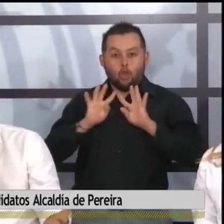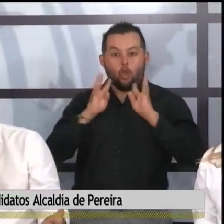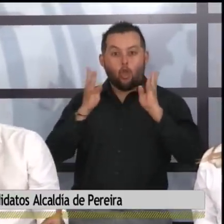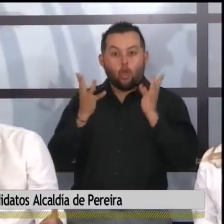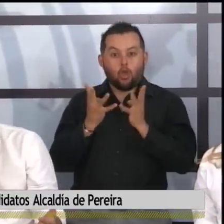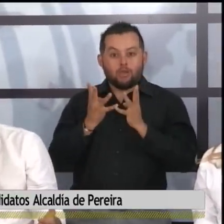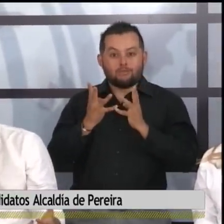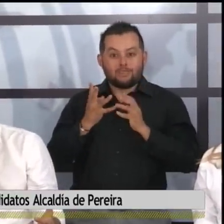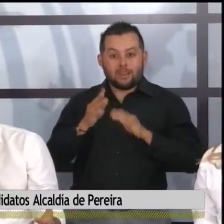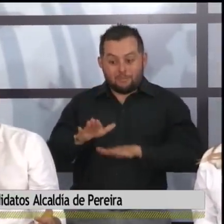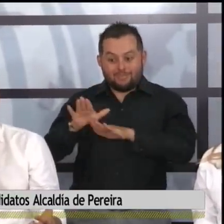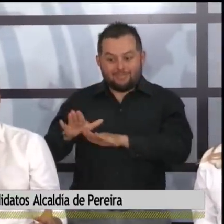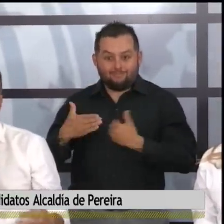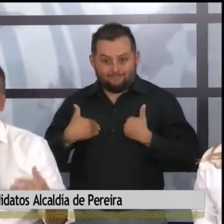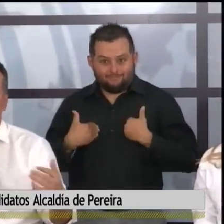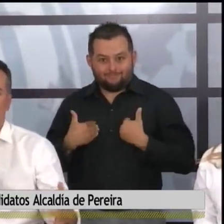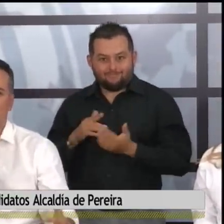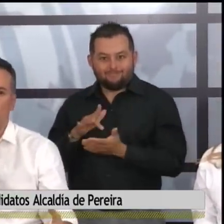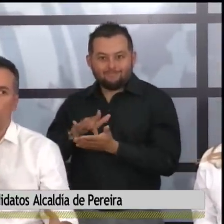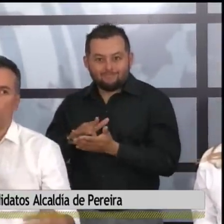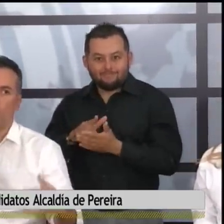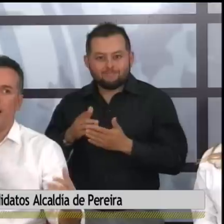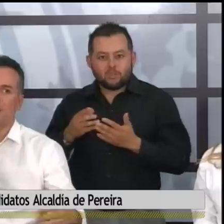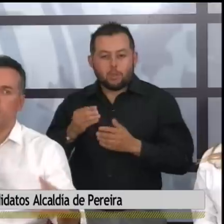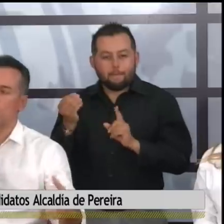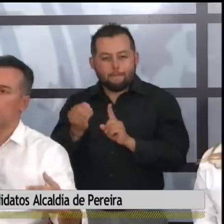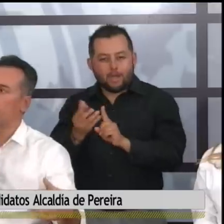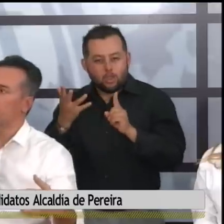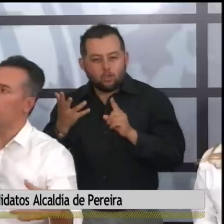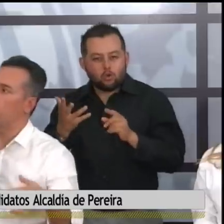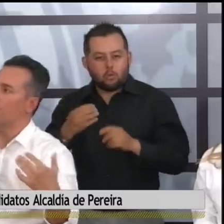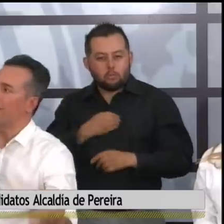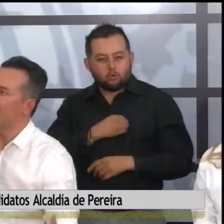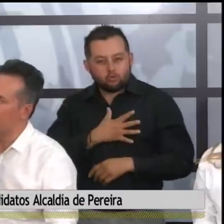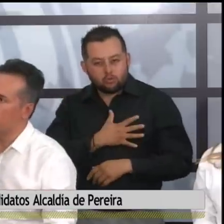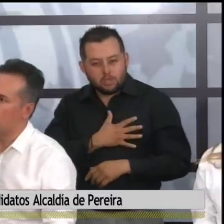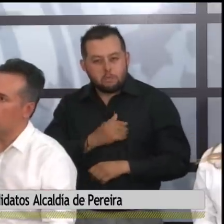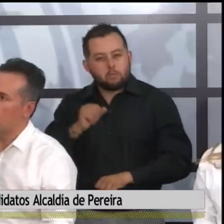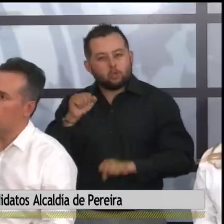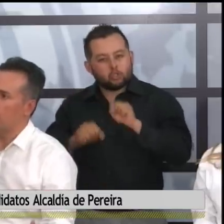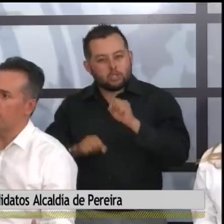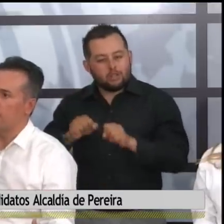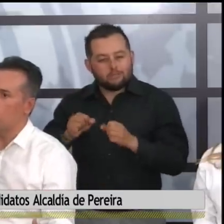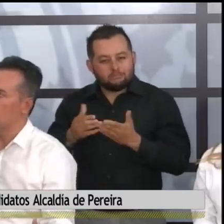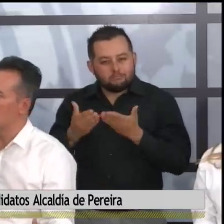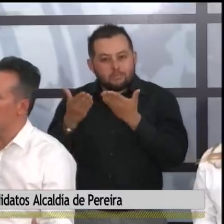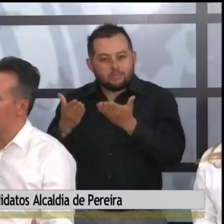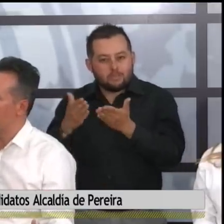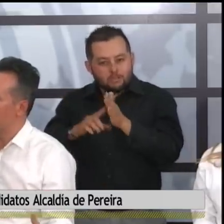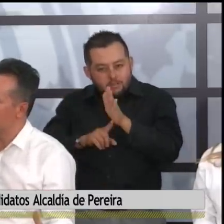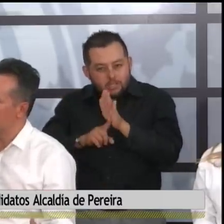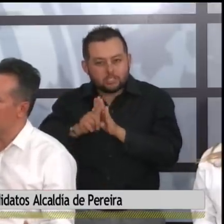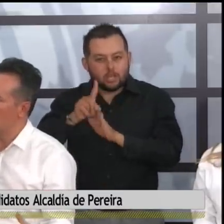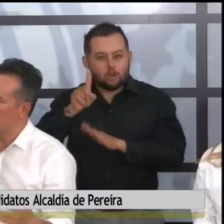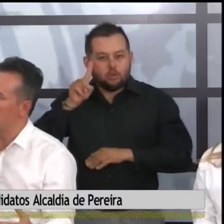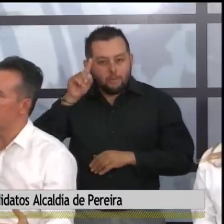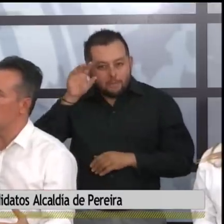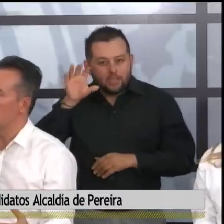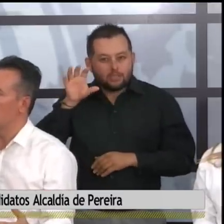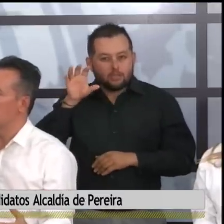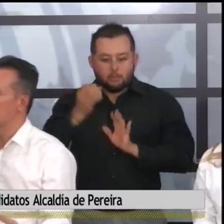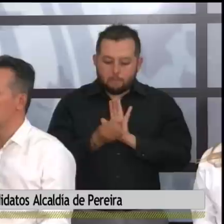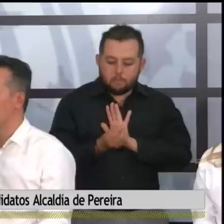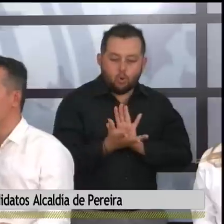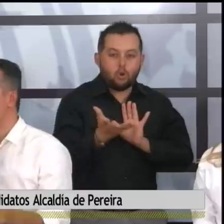cientos, pues el impacto, las oportunidades, las posibilidades de aportarle al desarrollo del país, a lo